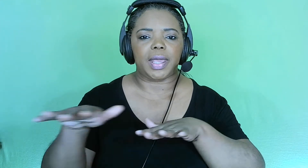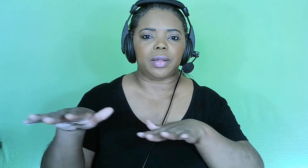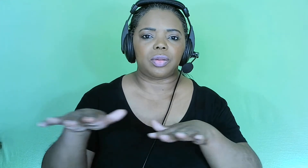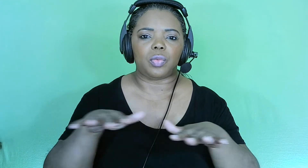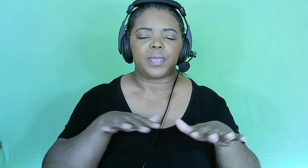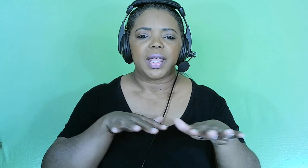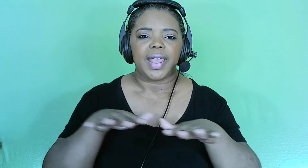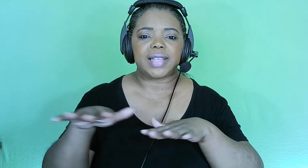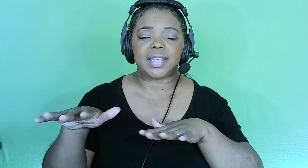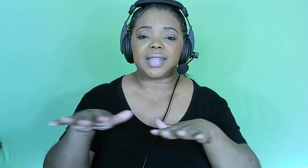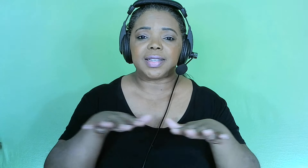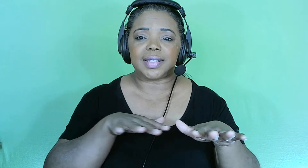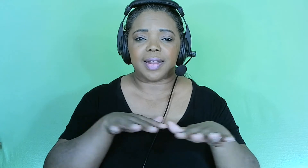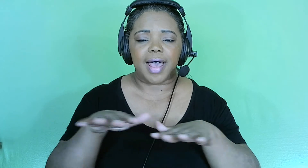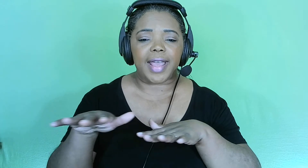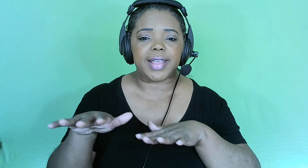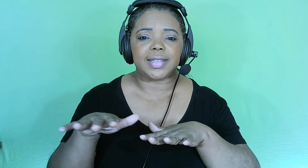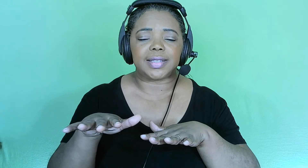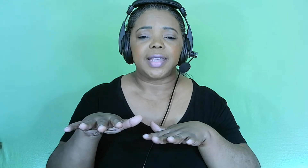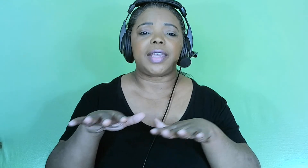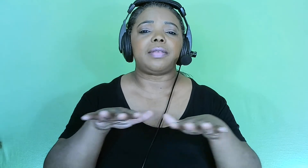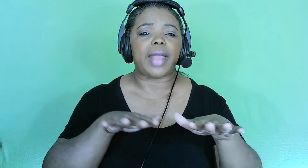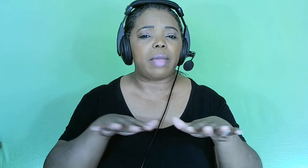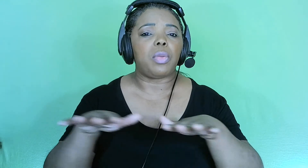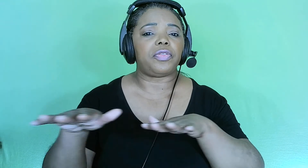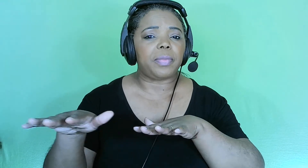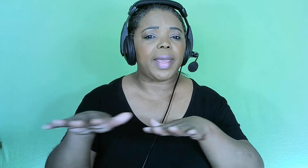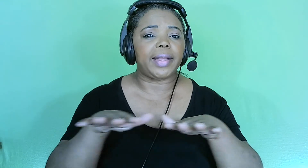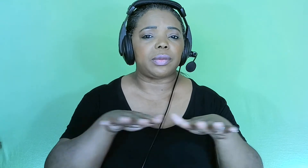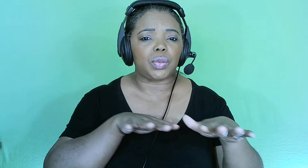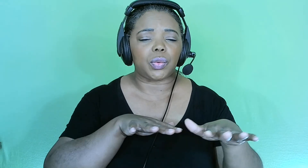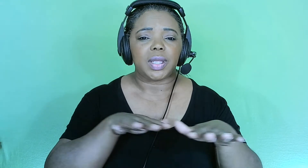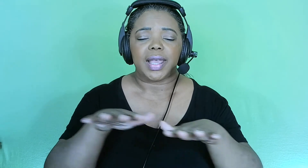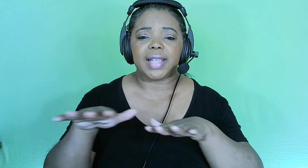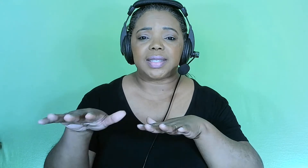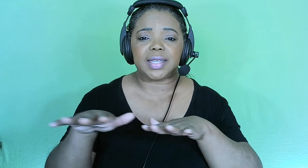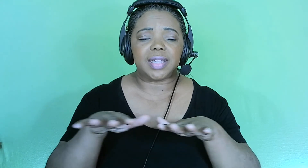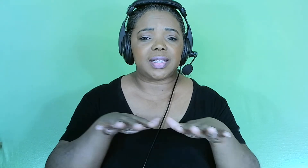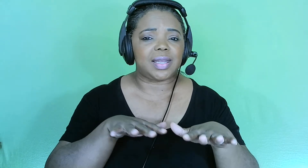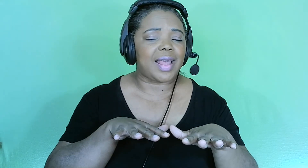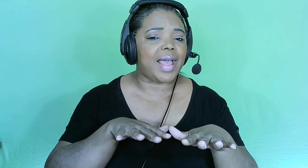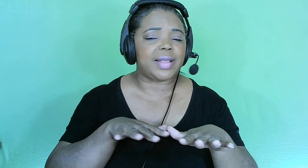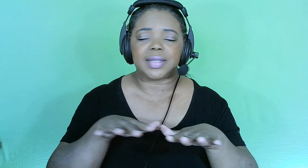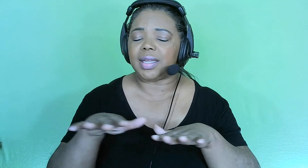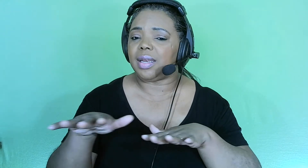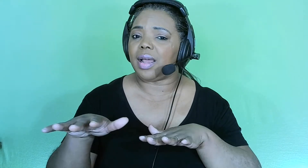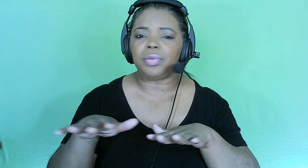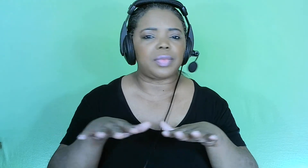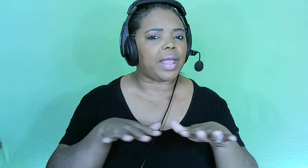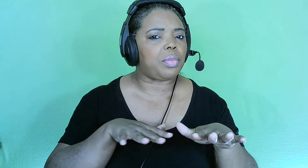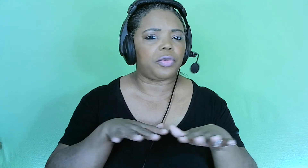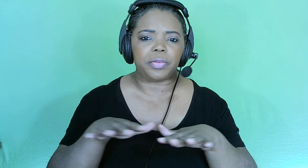movimento. Existem sinais que têm movimento, existem sinais que não têm